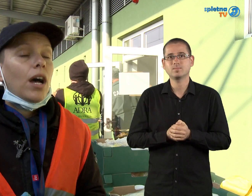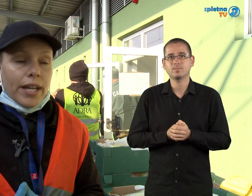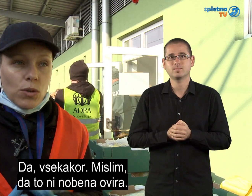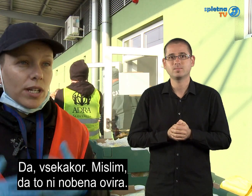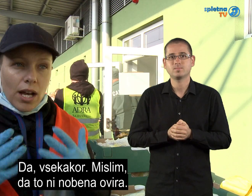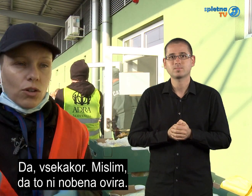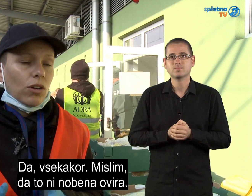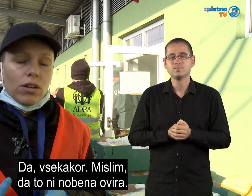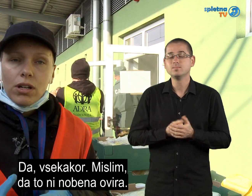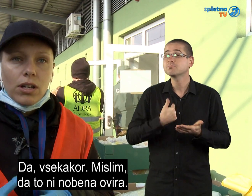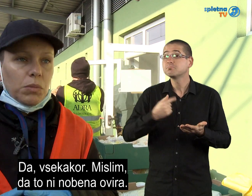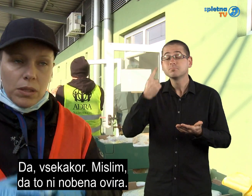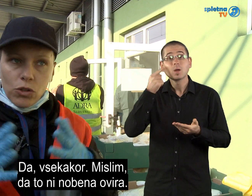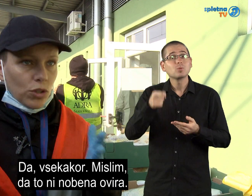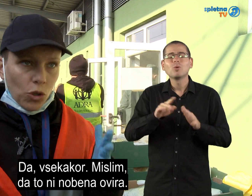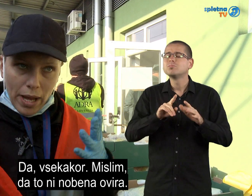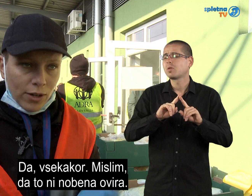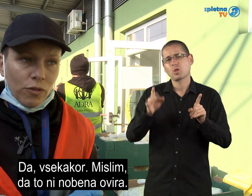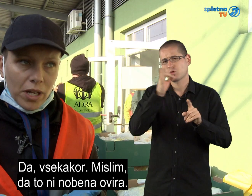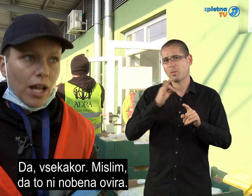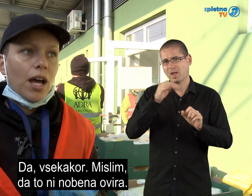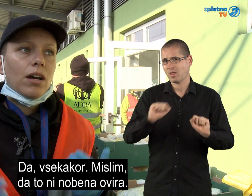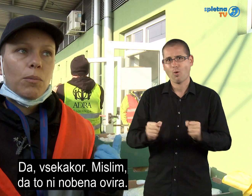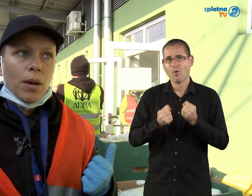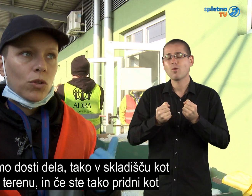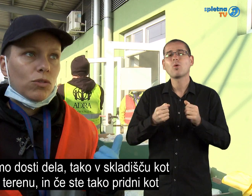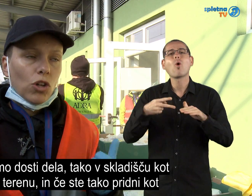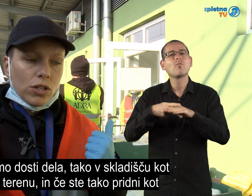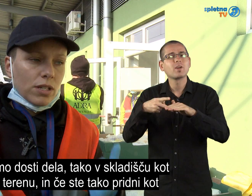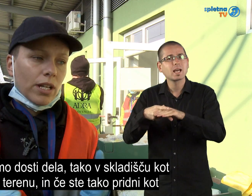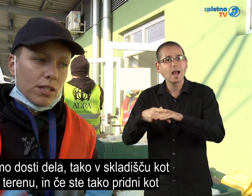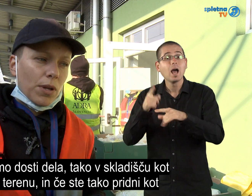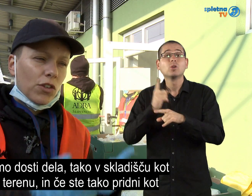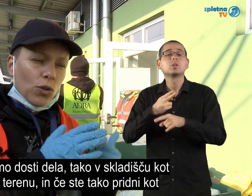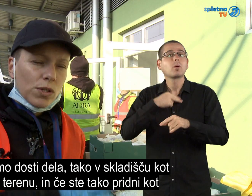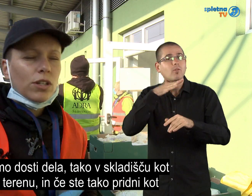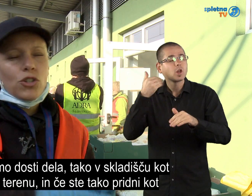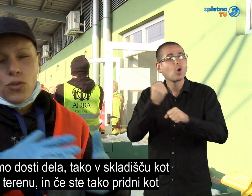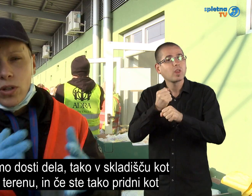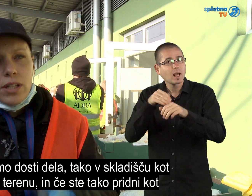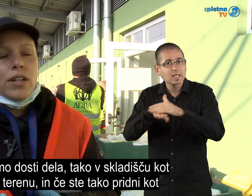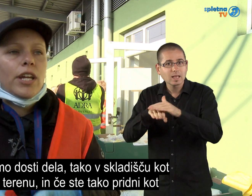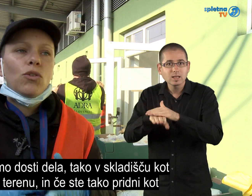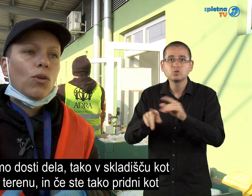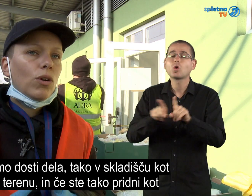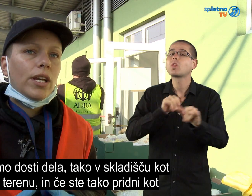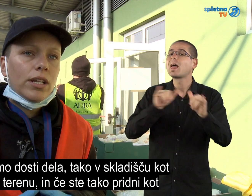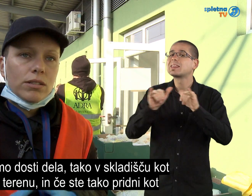Ja, vsekakor. Mislim, da to ni nobena ovira. Imamo dosti dela, se pravi, tako v skladišču kot na terenu, in